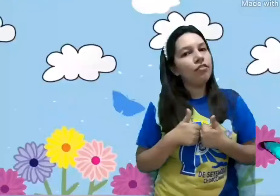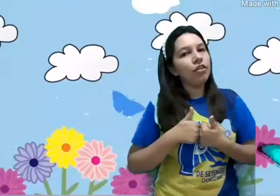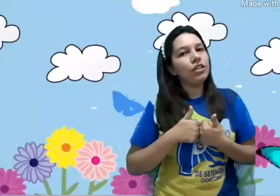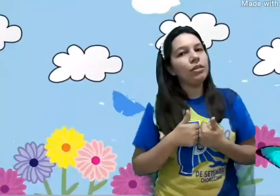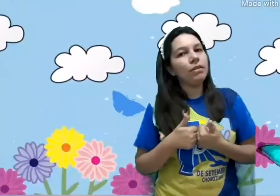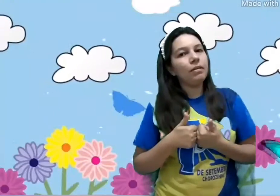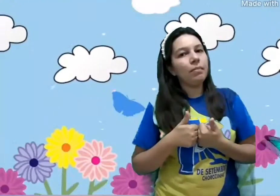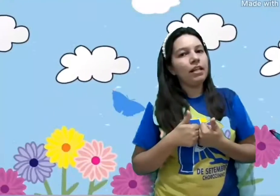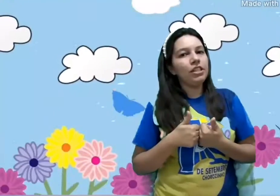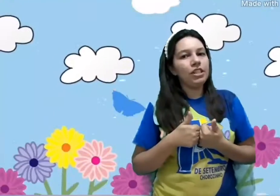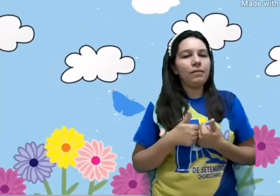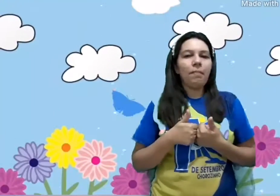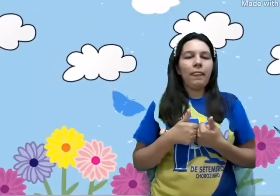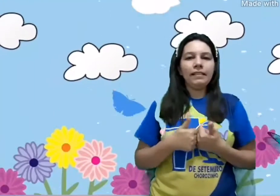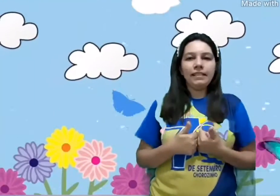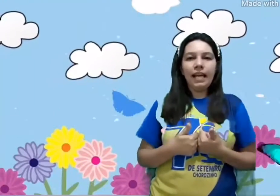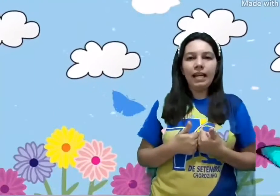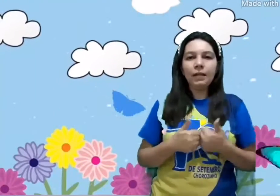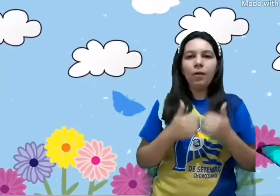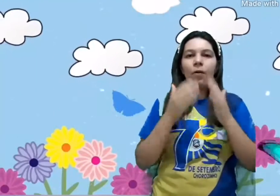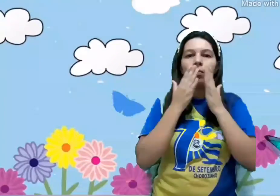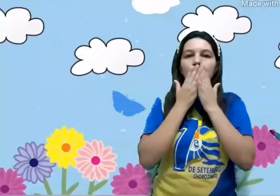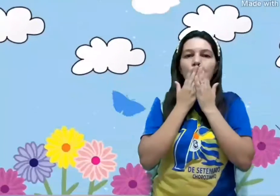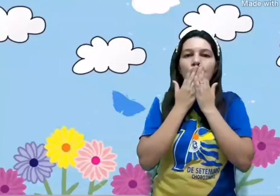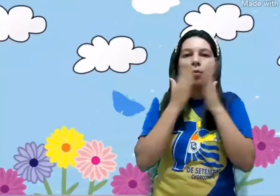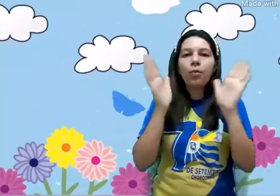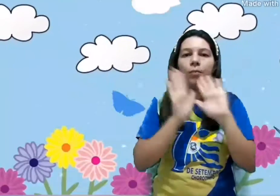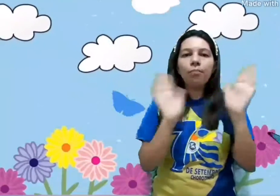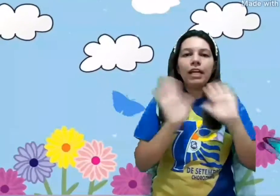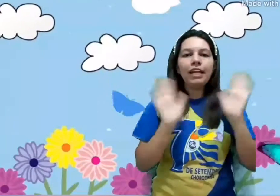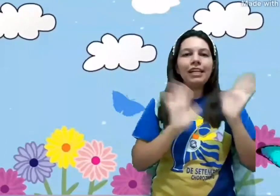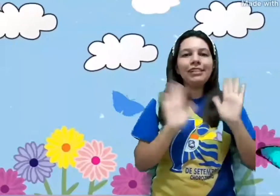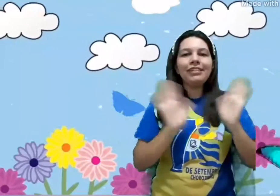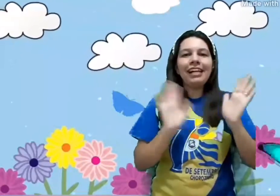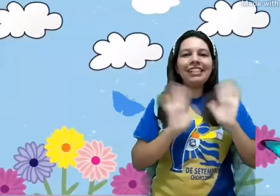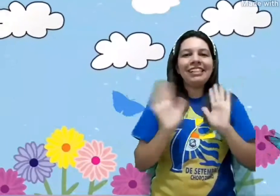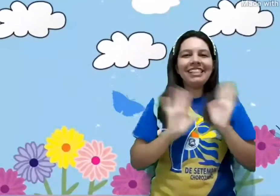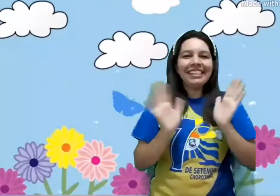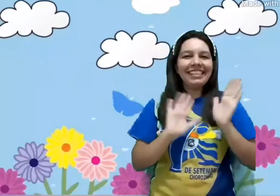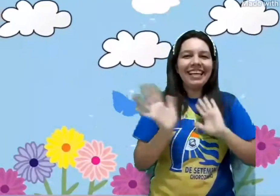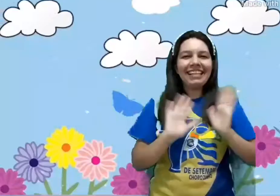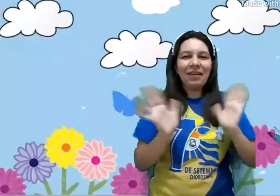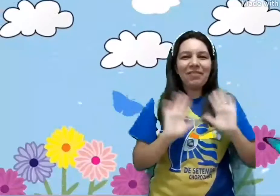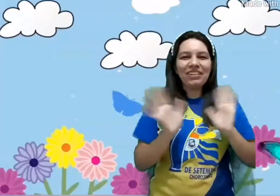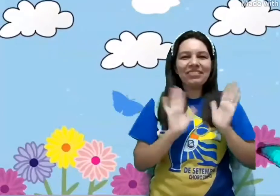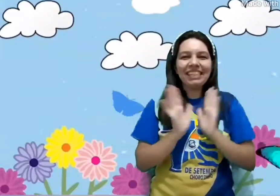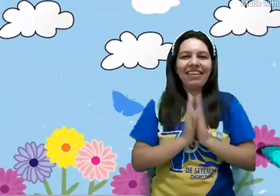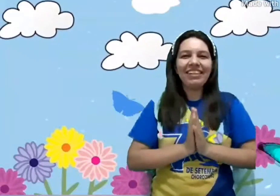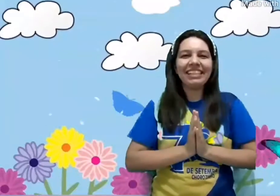a fotinha e manda para a tia, certo? Um beijo da tia e até a próxima semana!